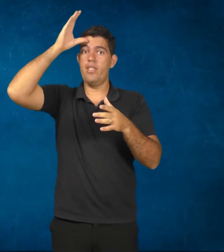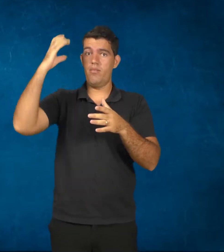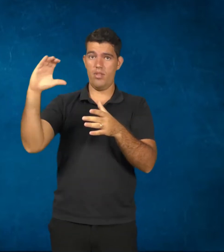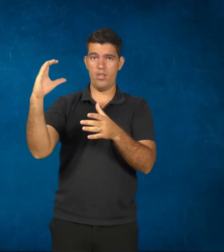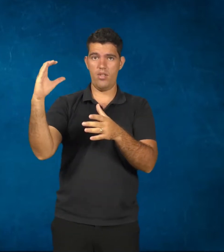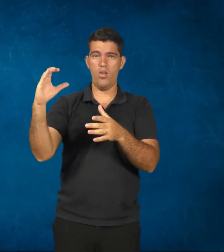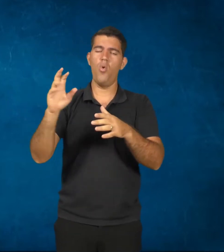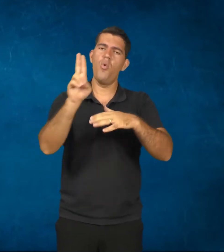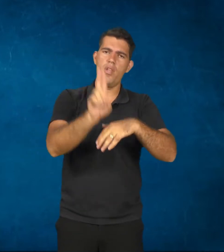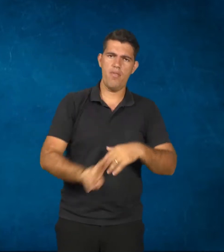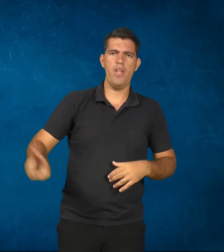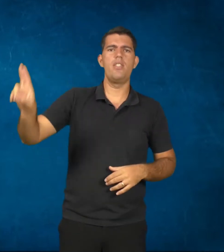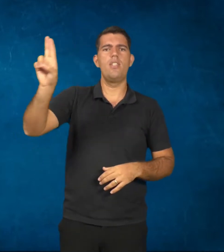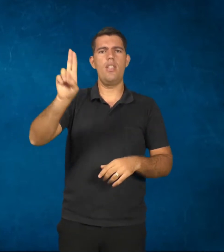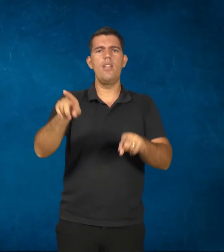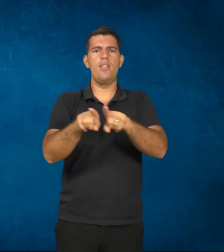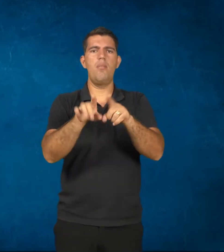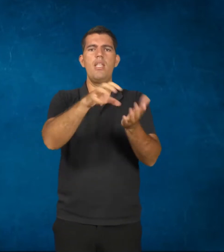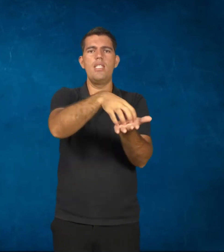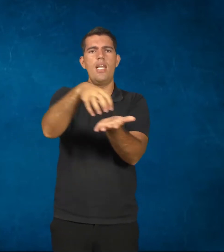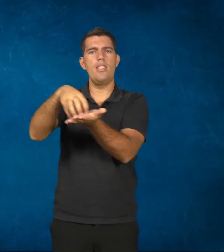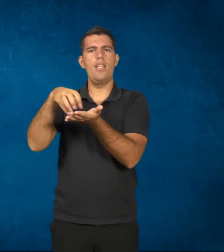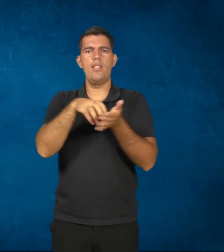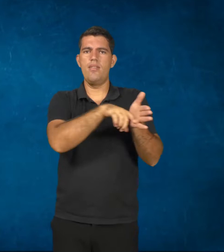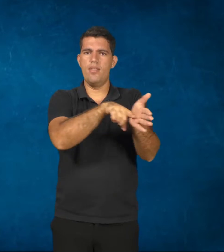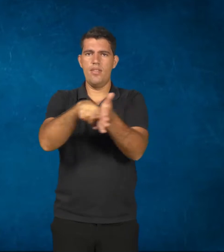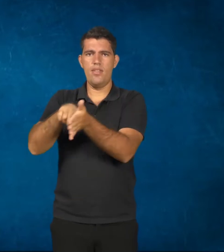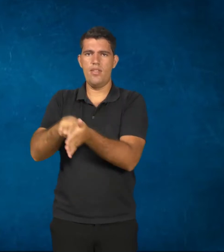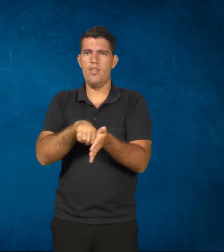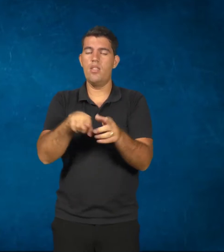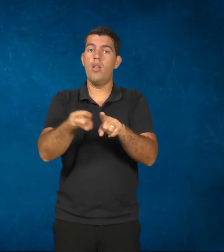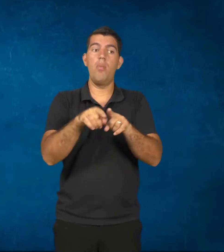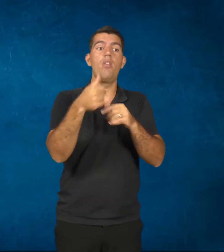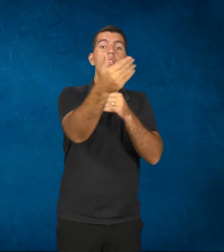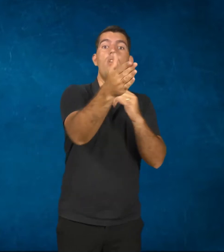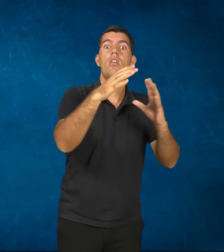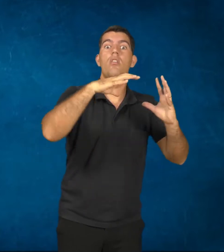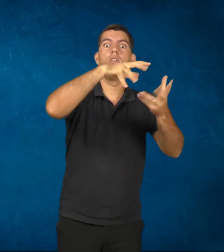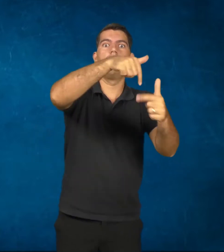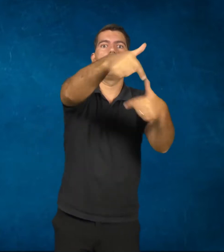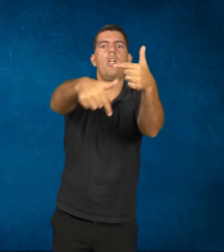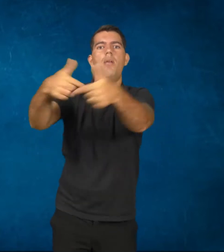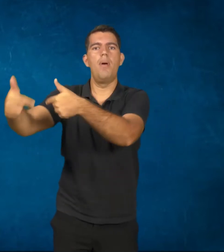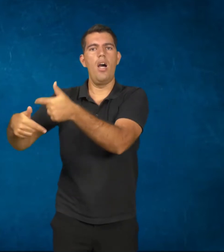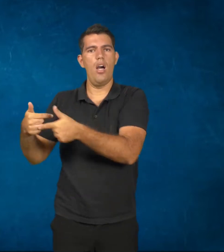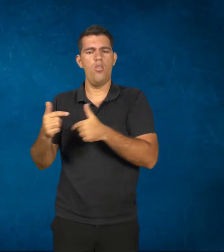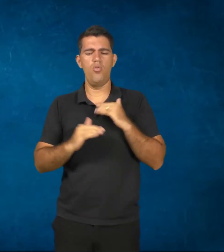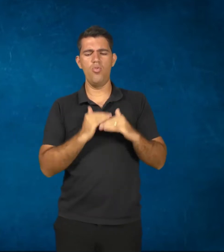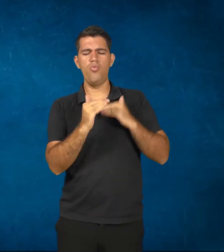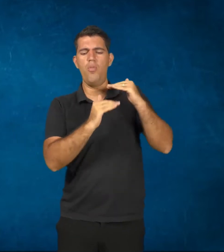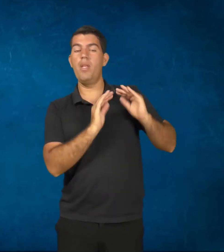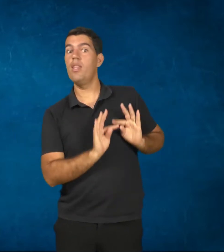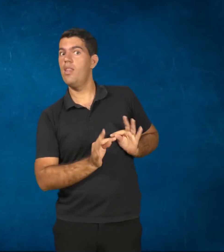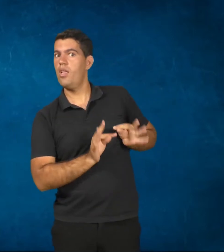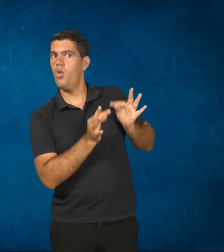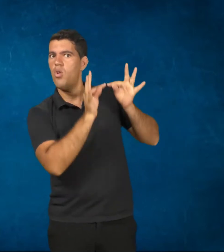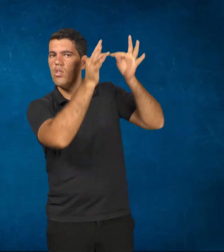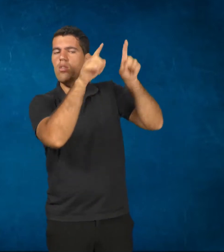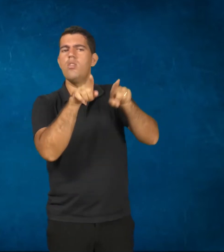científico, universidades e centros de pesquisa, ao mundo do trabalho, aos desenvolvimentos tecnológicos, às